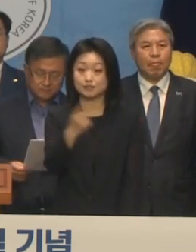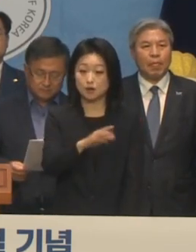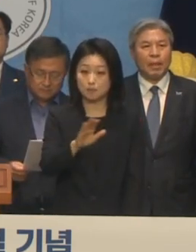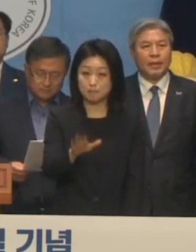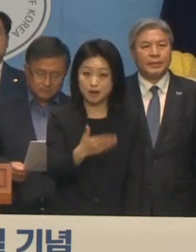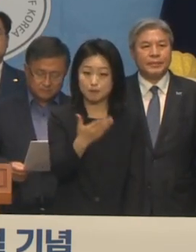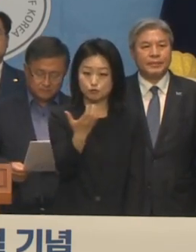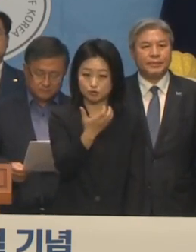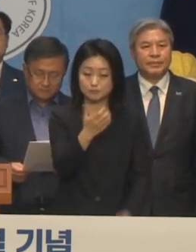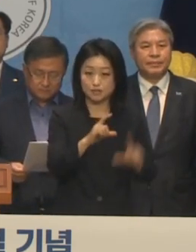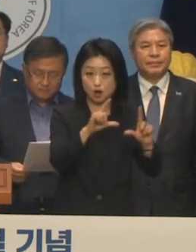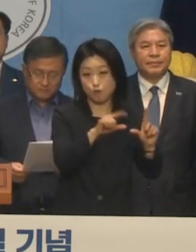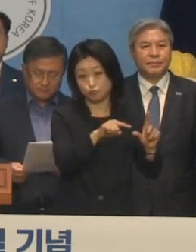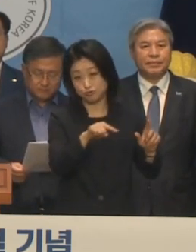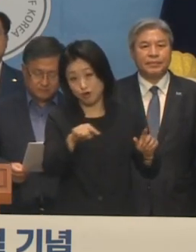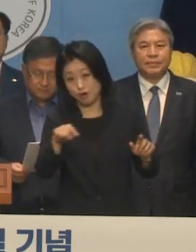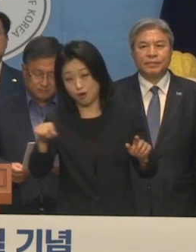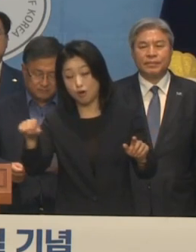1890년부터